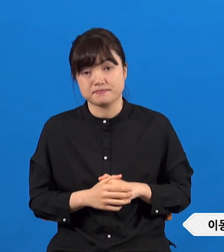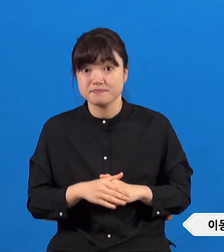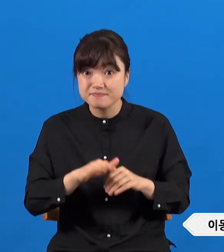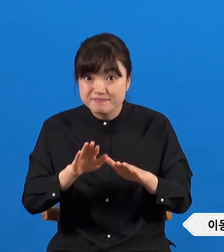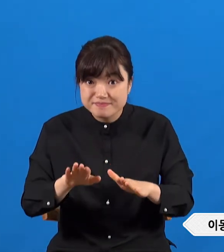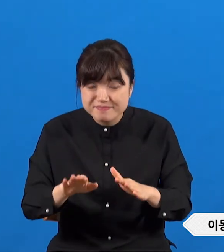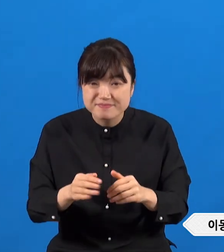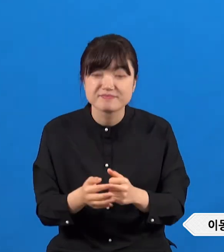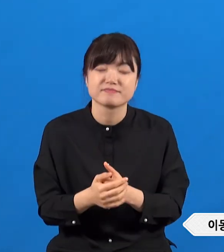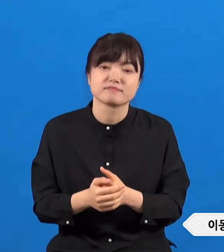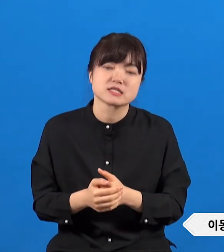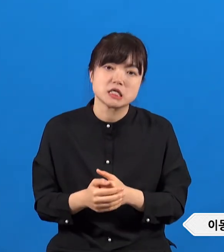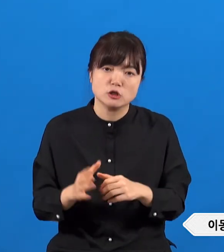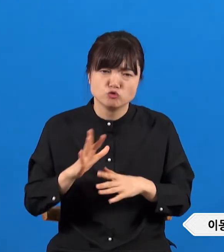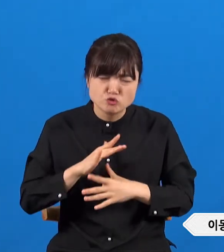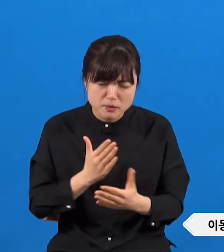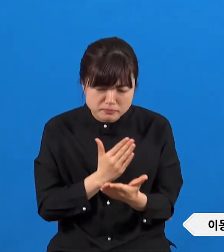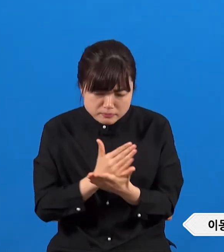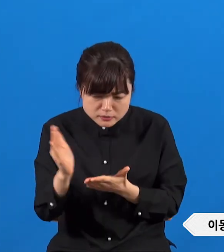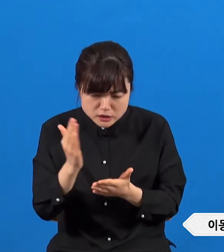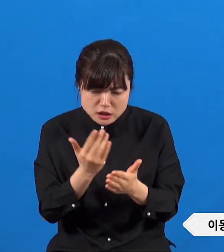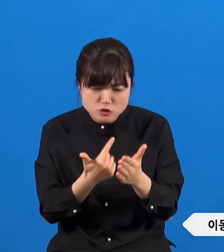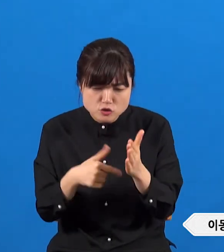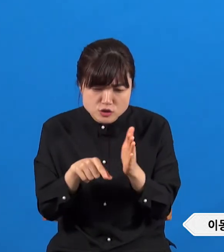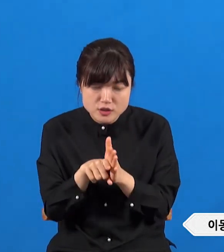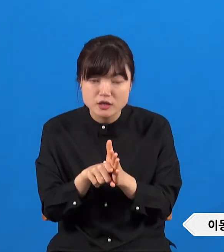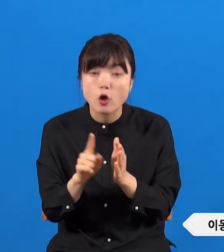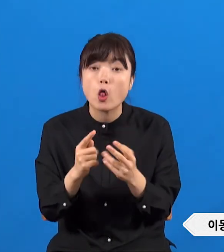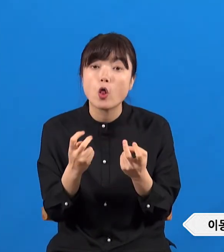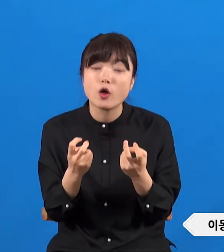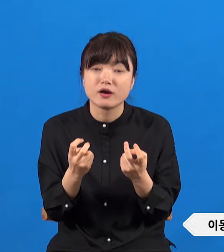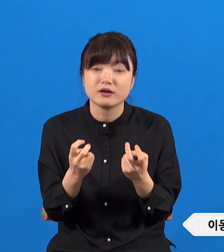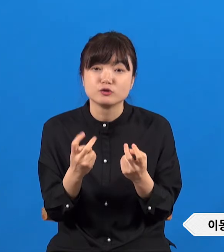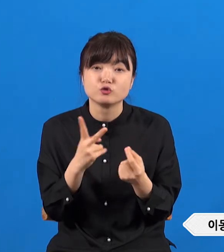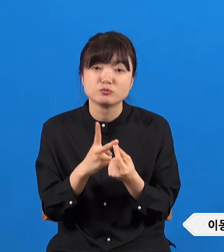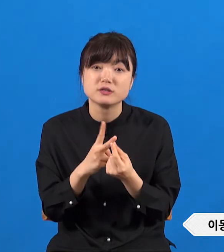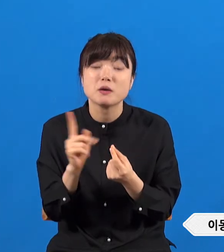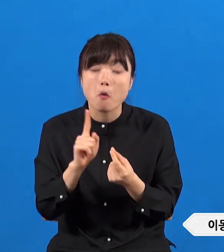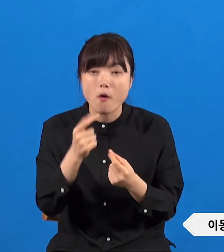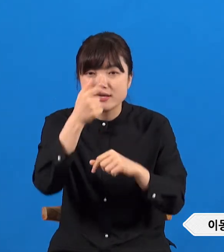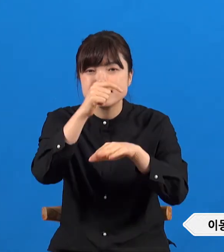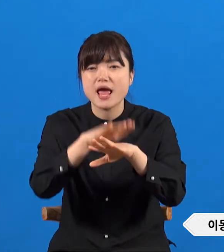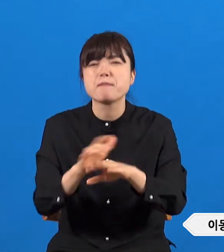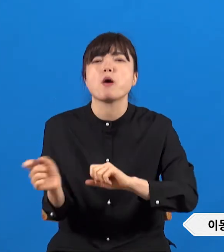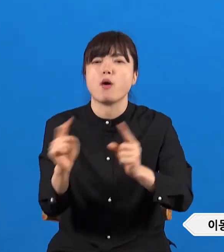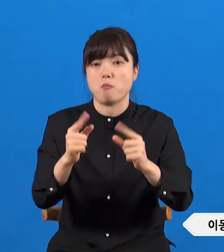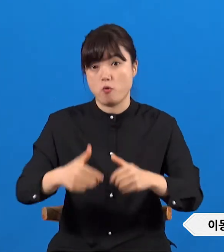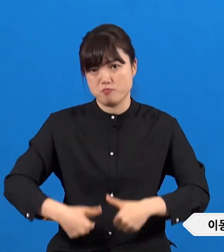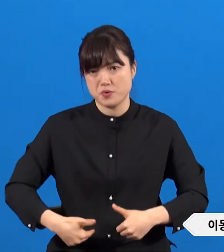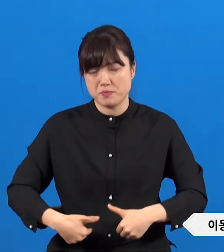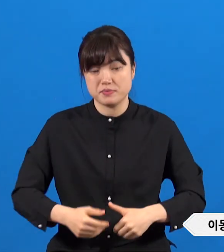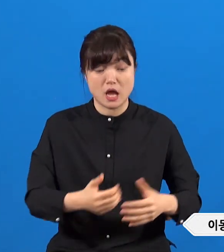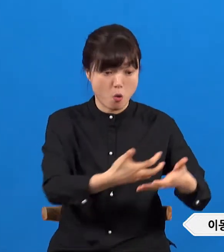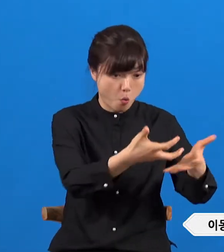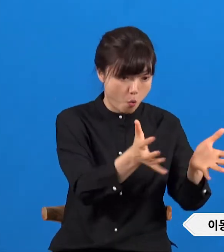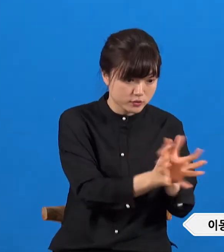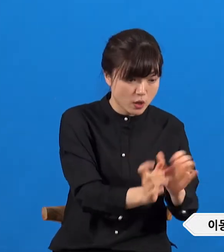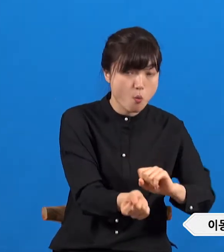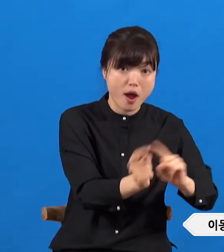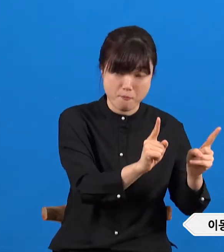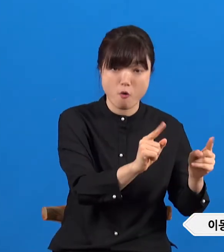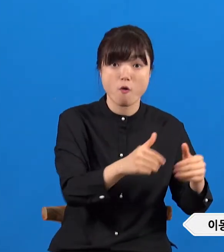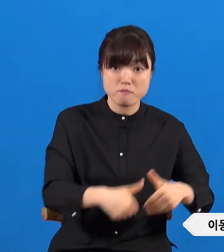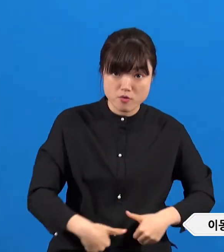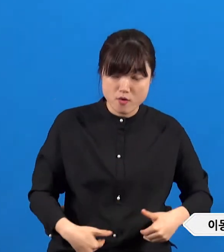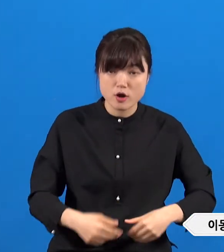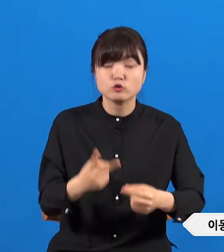자, 우리가 이 두려움을 넘어서기 위해서 두 번째로 해야 할 일이 있습니다. 그것은 예배의 회복입니다. 첫째는 공동체의